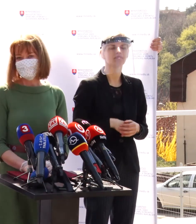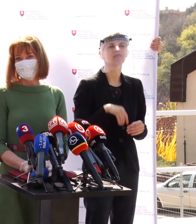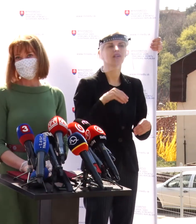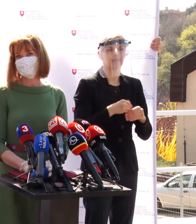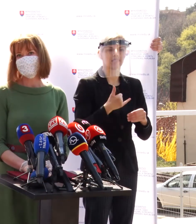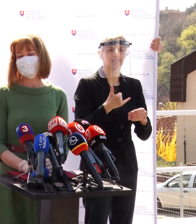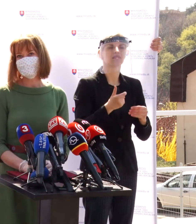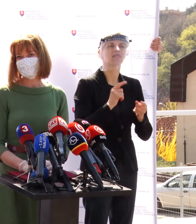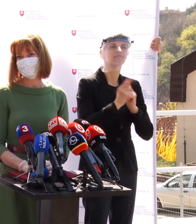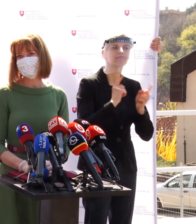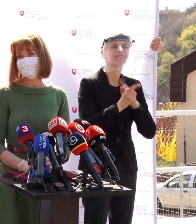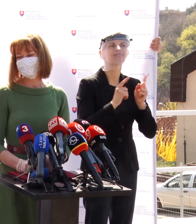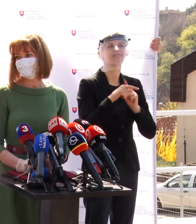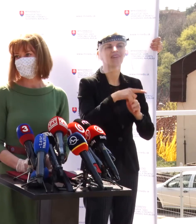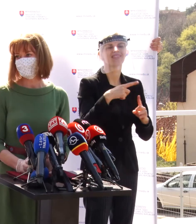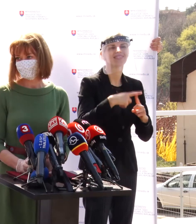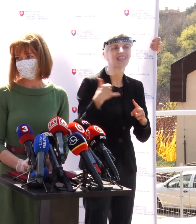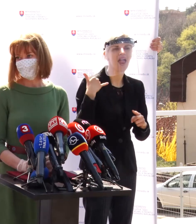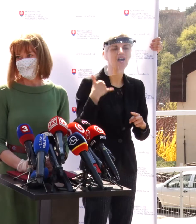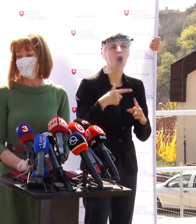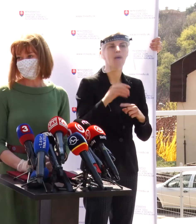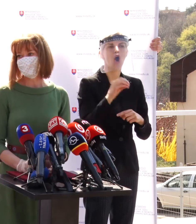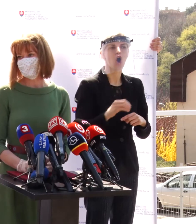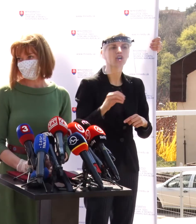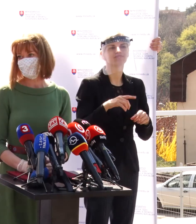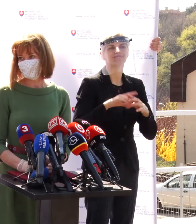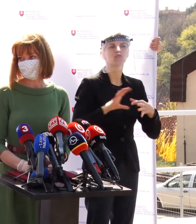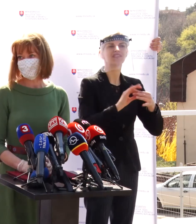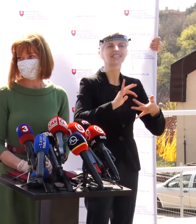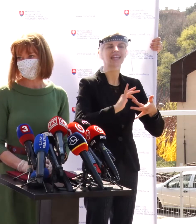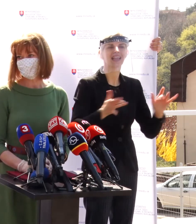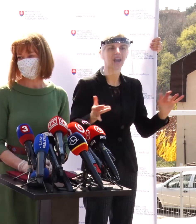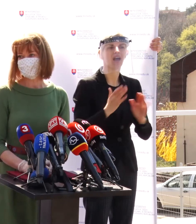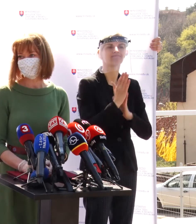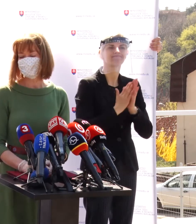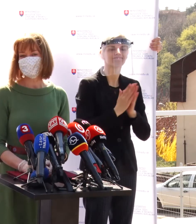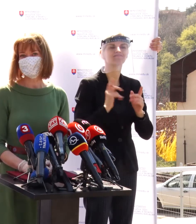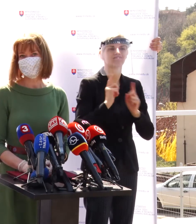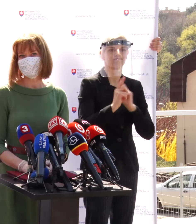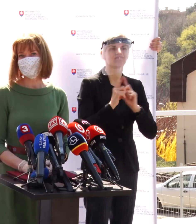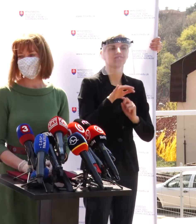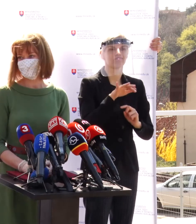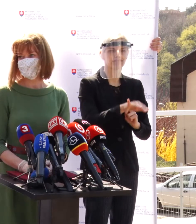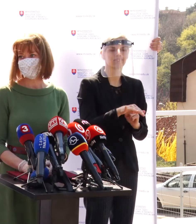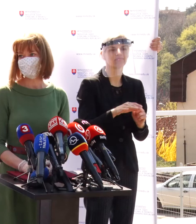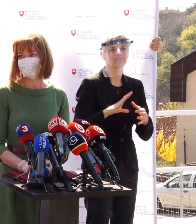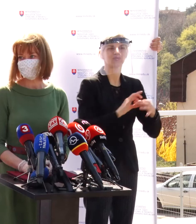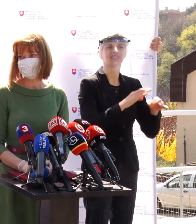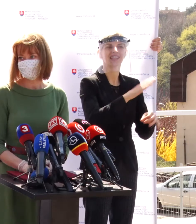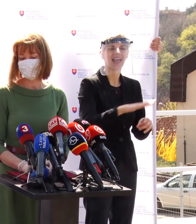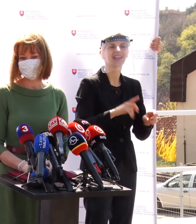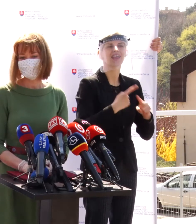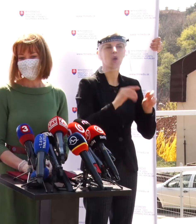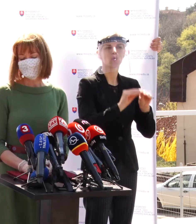pokračujú, okrem akoby zohľadnenia počtu a nie len žiakov, ale aj učiteľov, ktorých sa to týka, tak je dôležité vymyslieť aj to